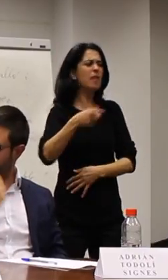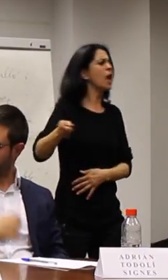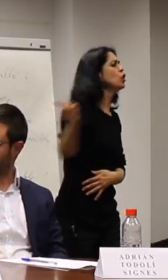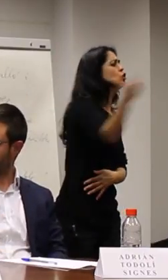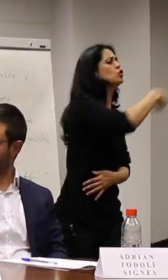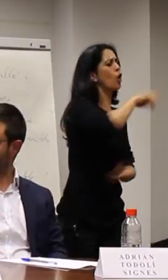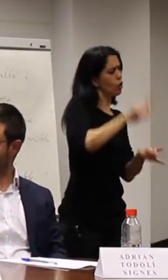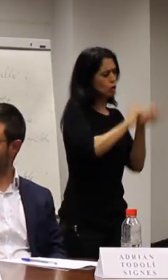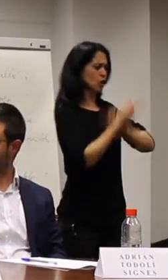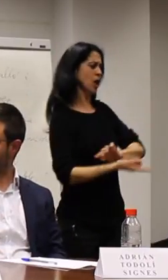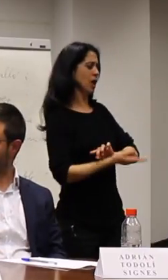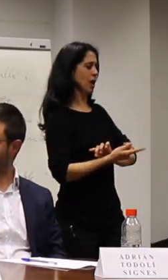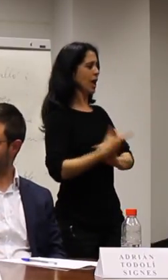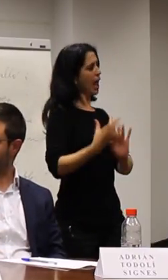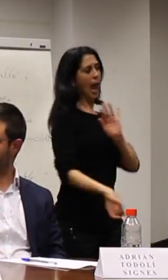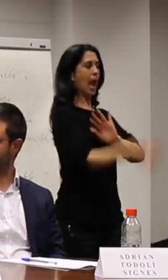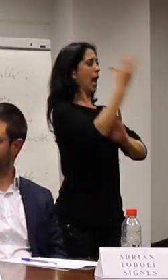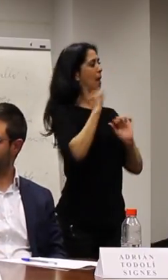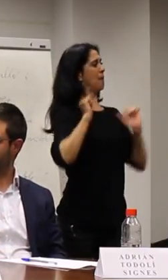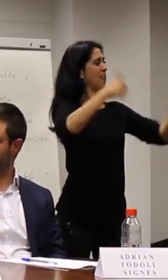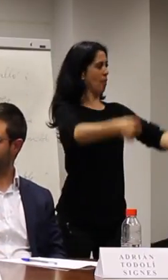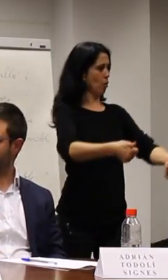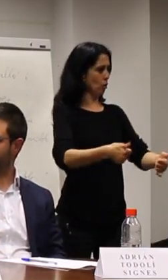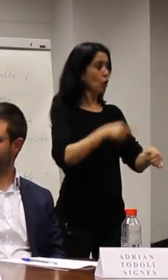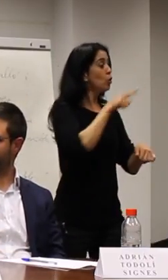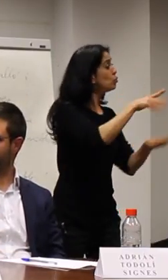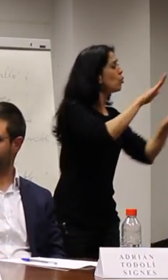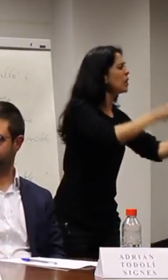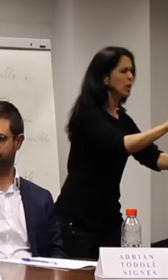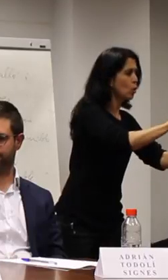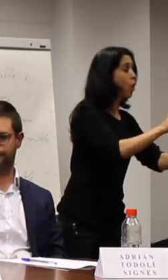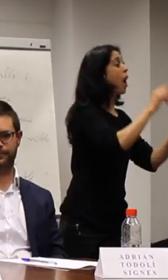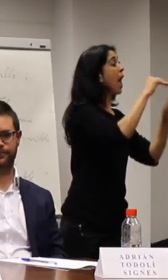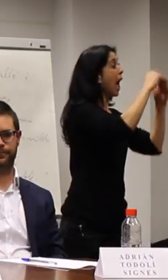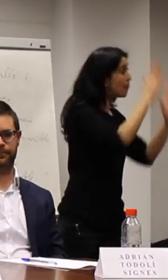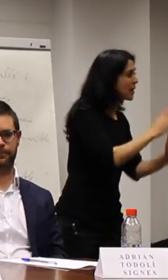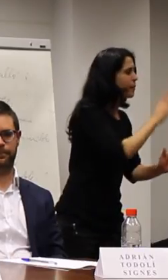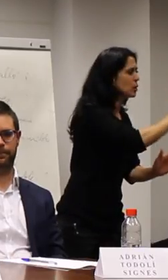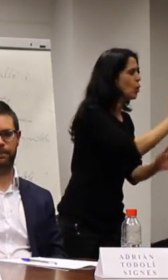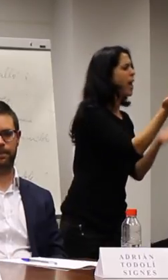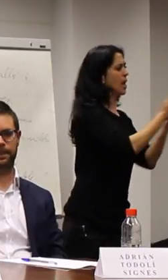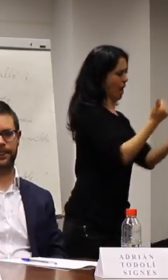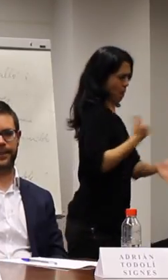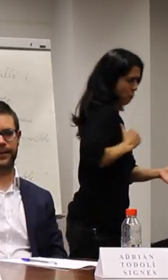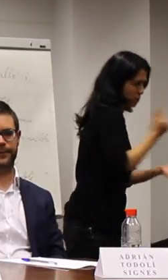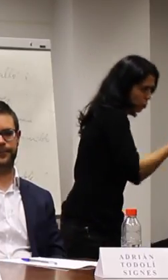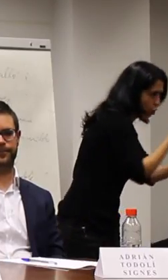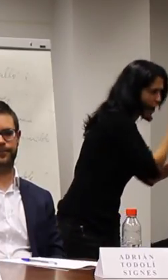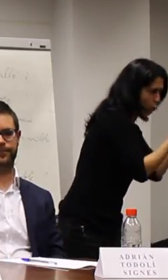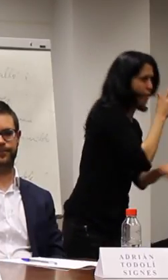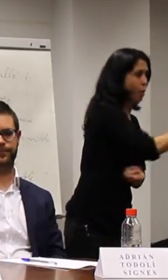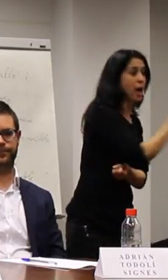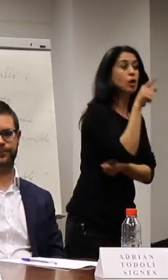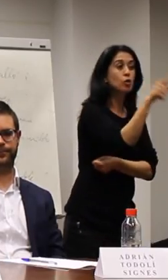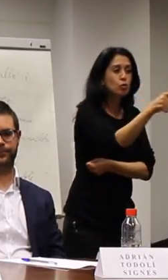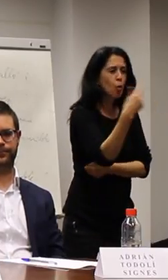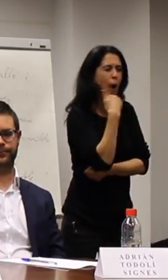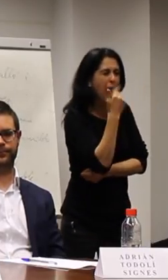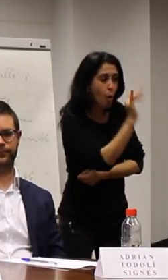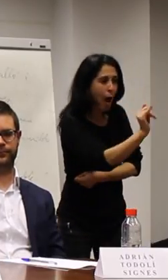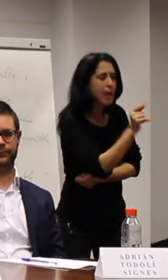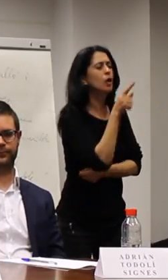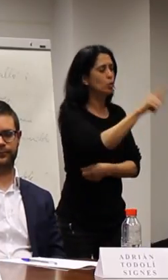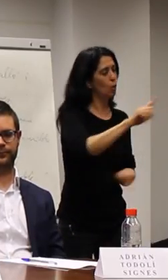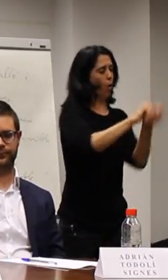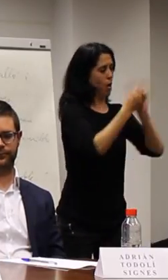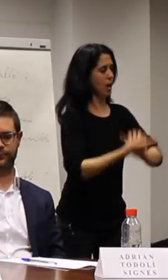¿sí? Eso que te dicen, no debe estar quieto. Tiene un apartamento, debe explotarlo. Tiene no sé qué, debe sacar tajada. Conviértase en trabajador, en productor, que yo ya veo que